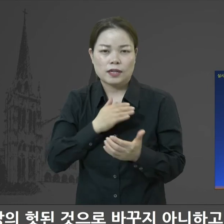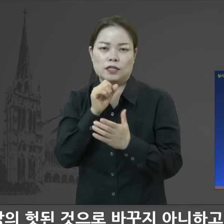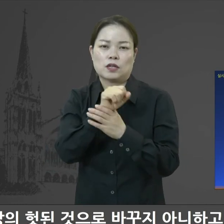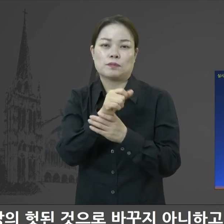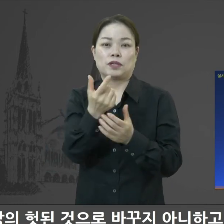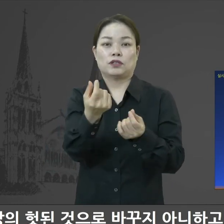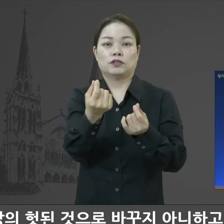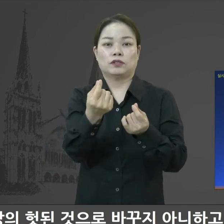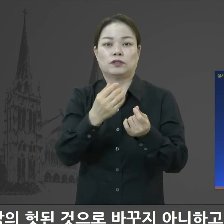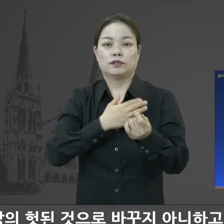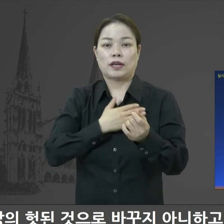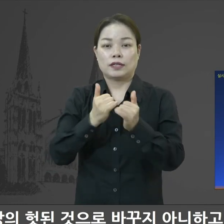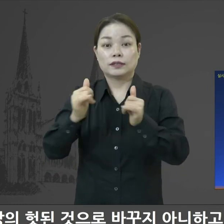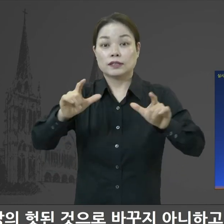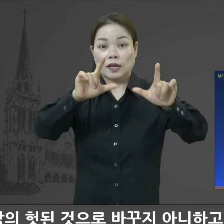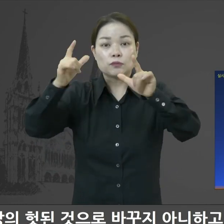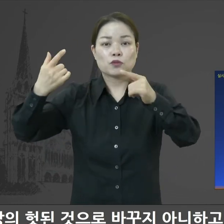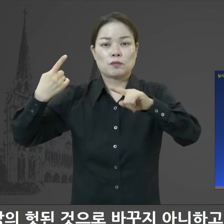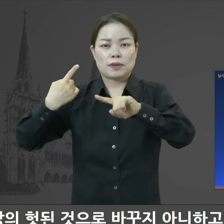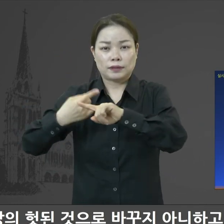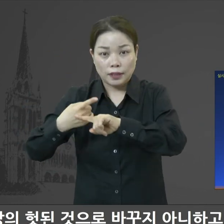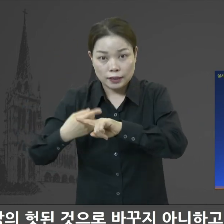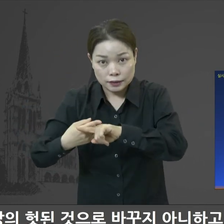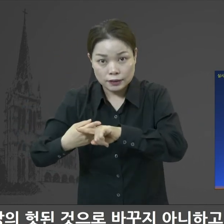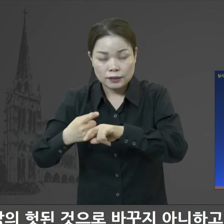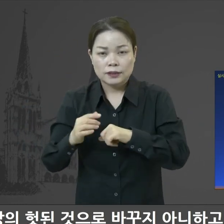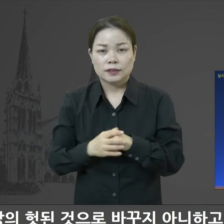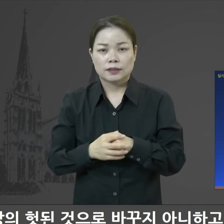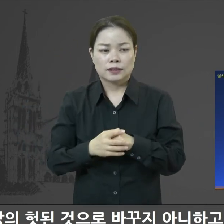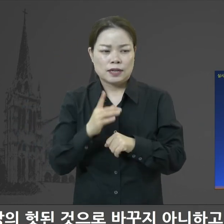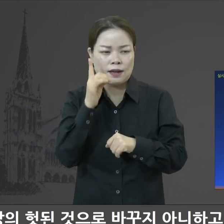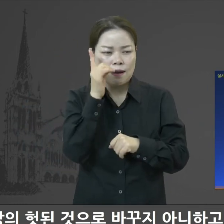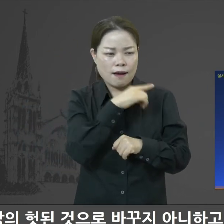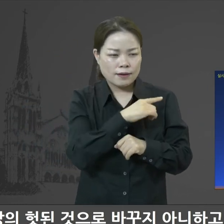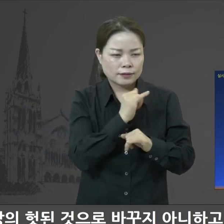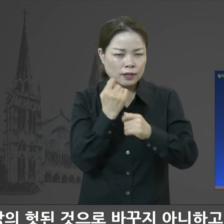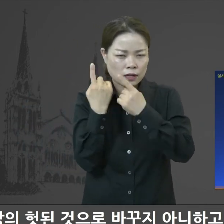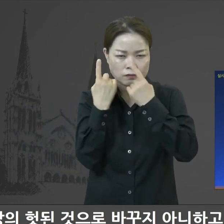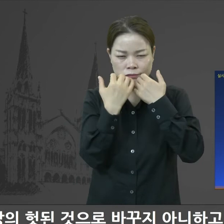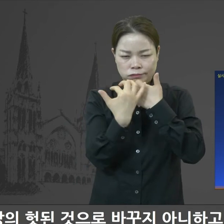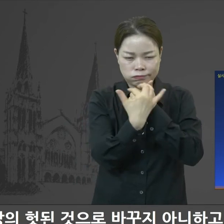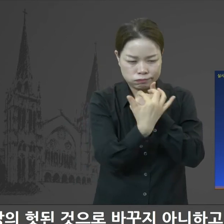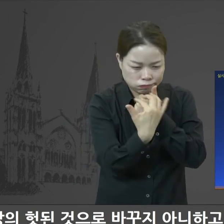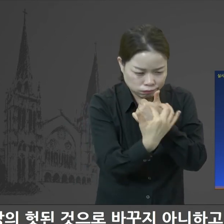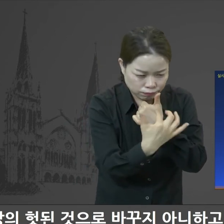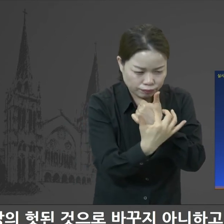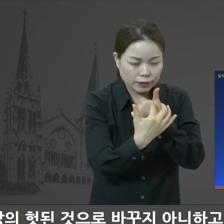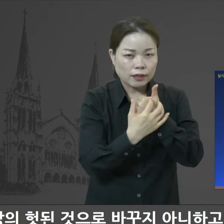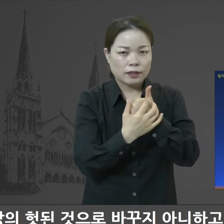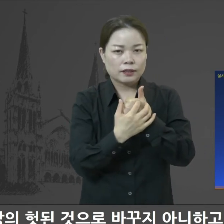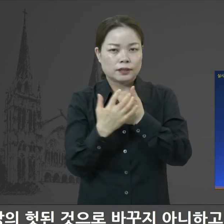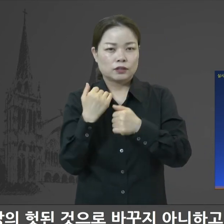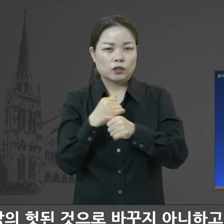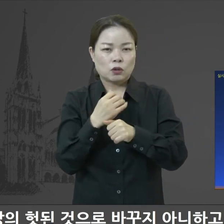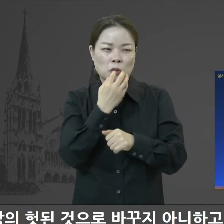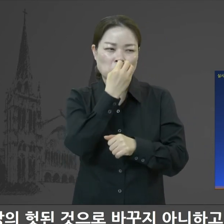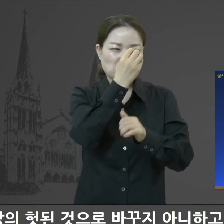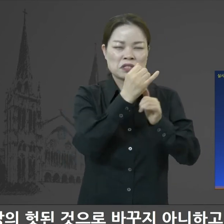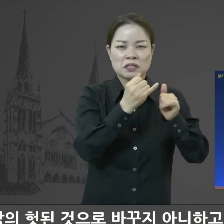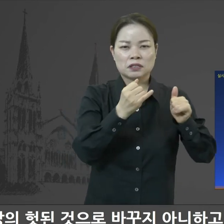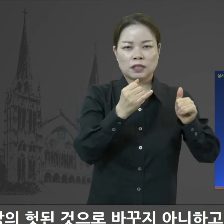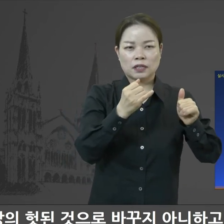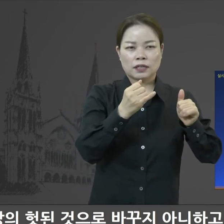하리라. 아무리 악인들이 꾀로 우리를 유혹하고 죄인의 길로 우리를 유도하며 오만한